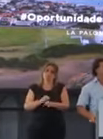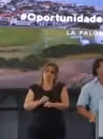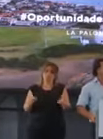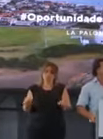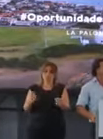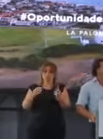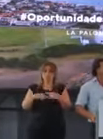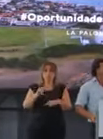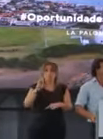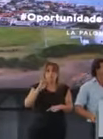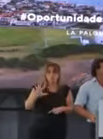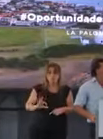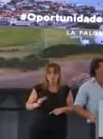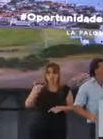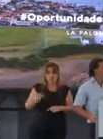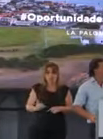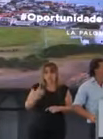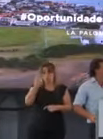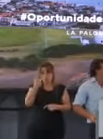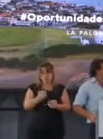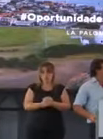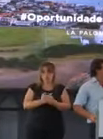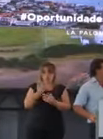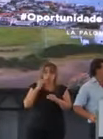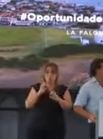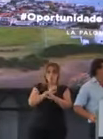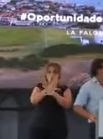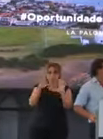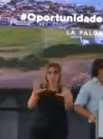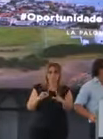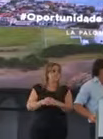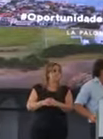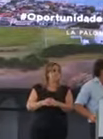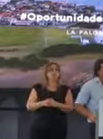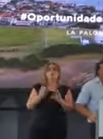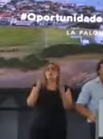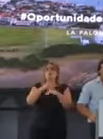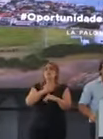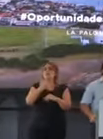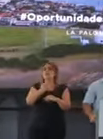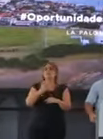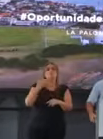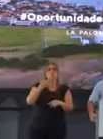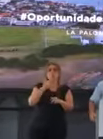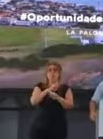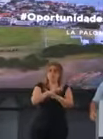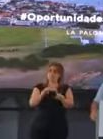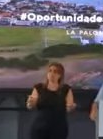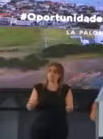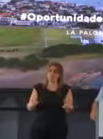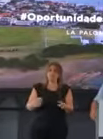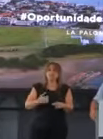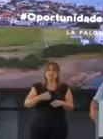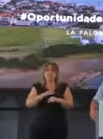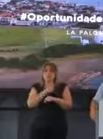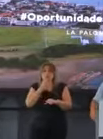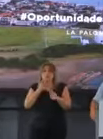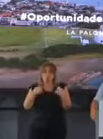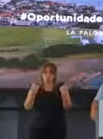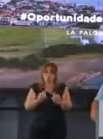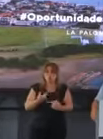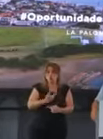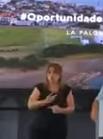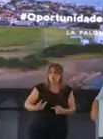Y dentro de las oportunidades que tenemos, una, y hay que ser bien claro, no podemos dejar lugar a duda, si nos toca hacer